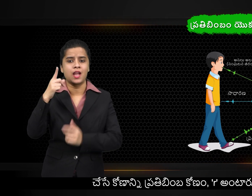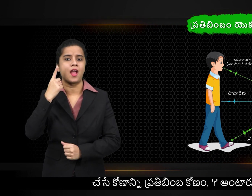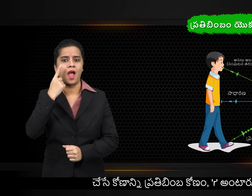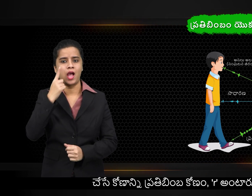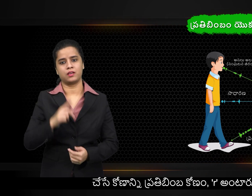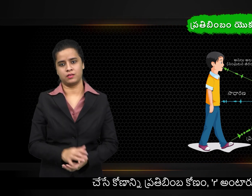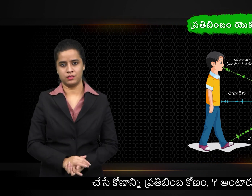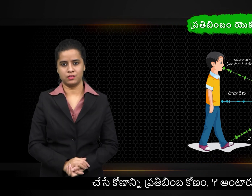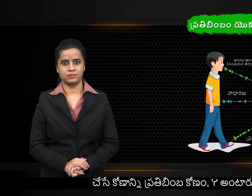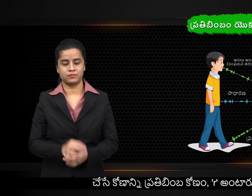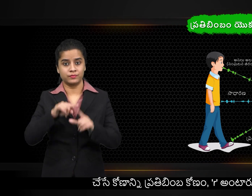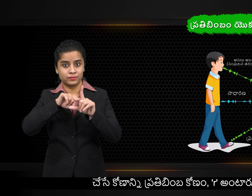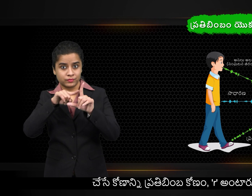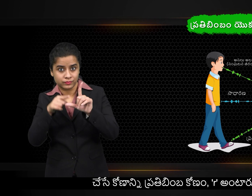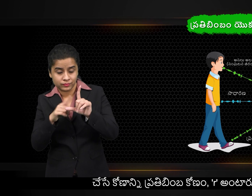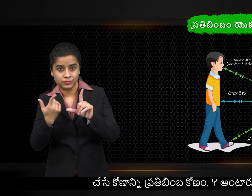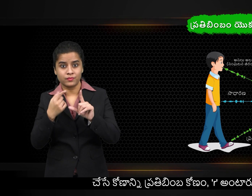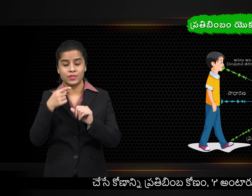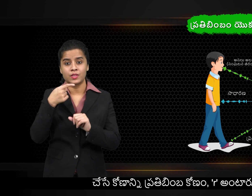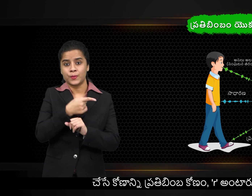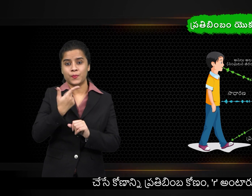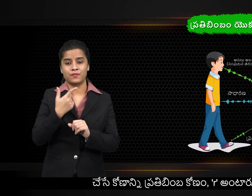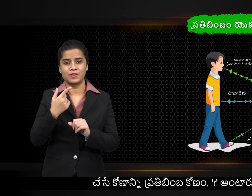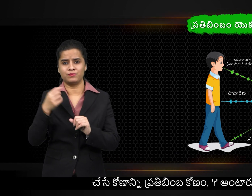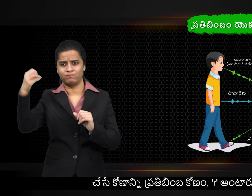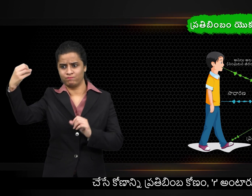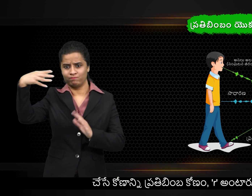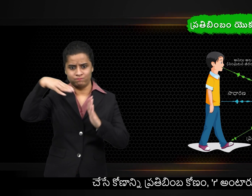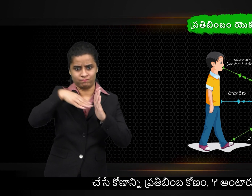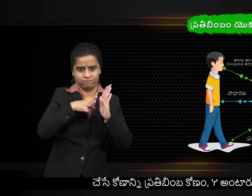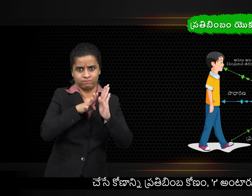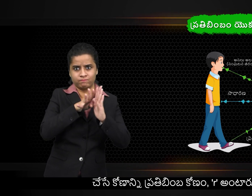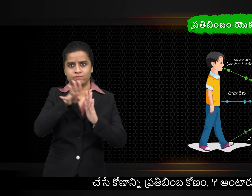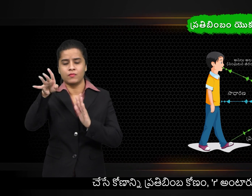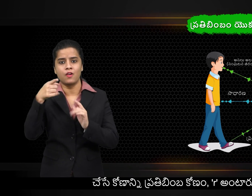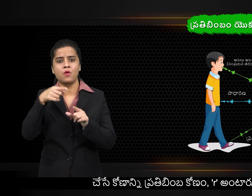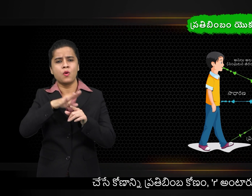సాధారణంతో చేసే కోణాన్ని ప్రతిబింబ కోణం ఆర్ అంటారు.